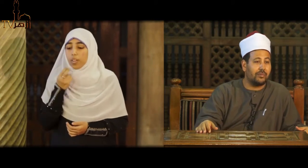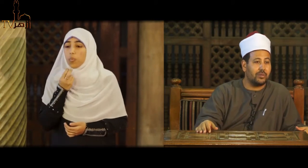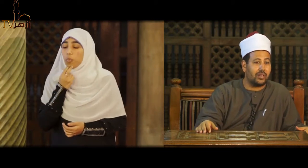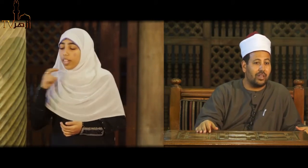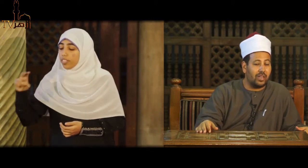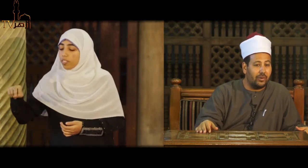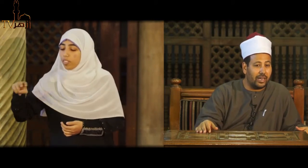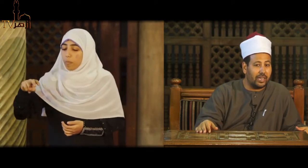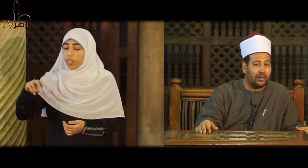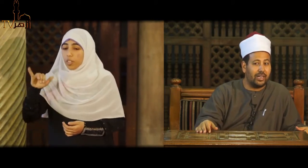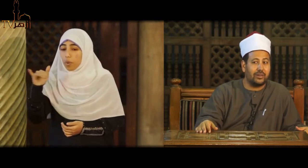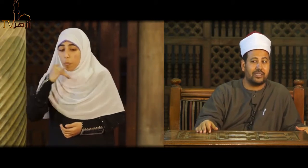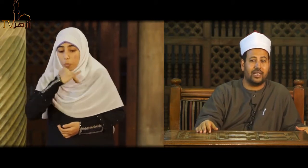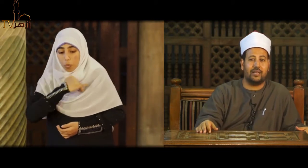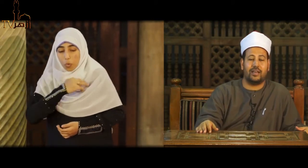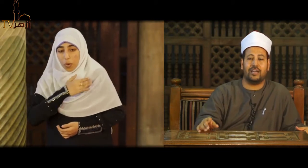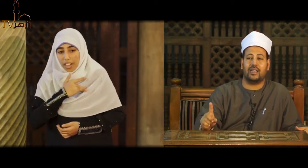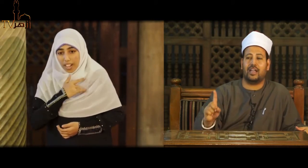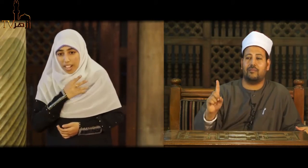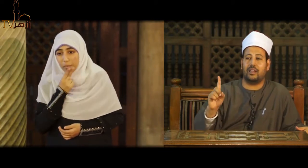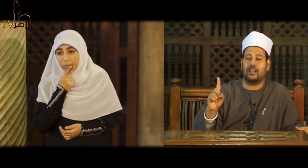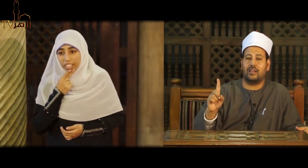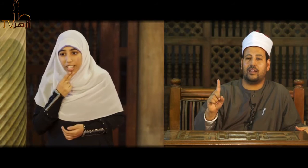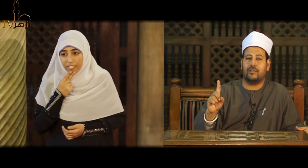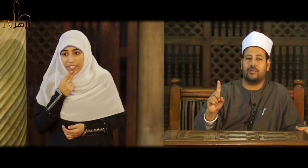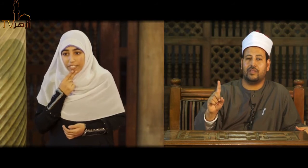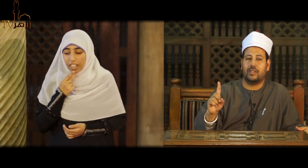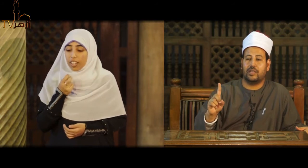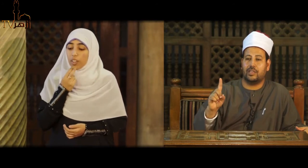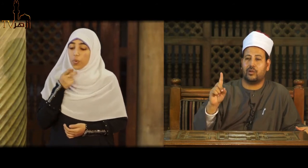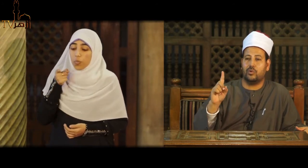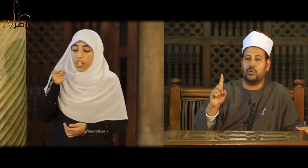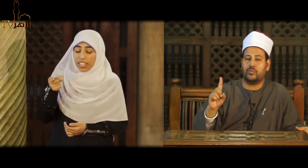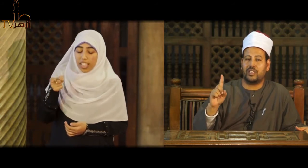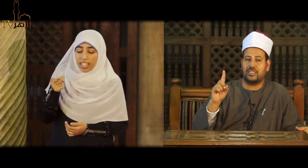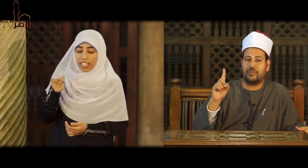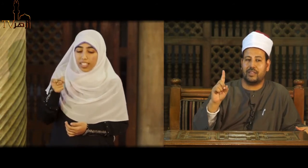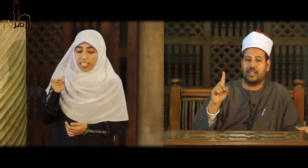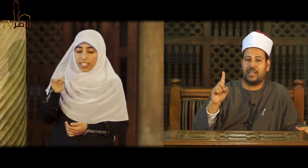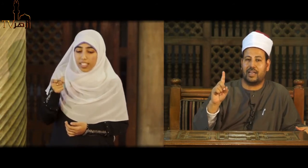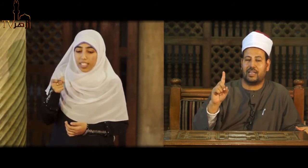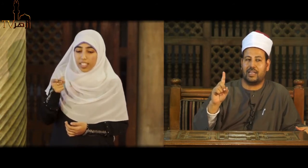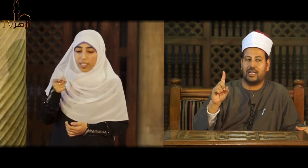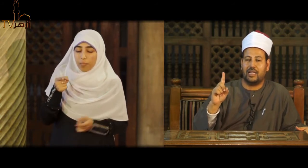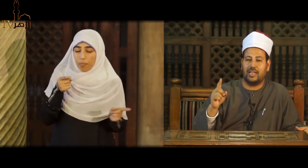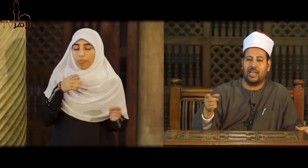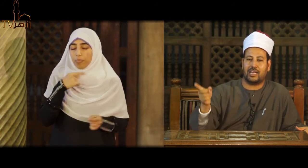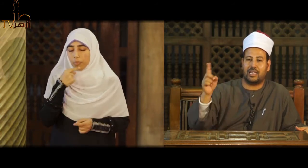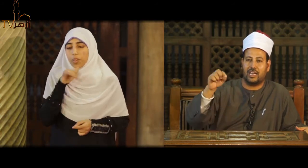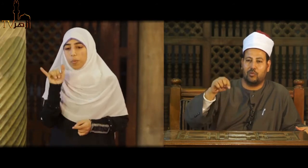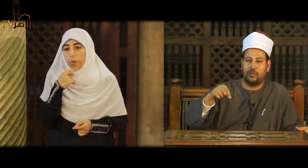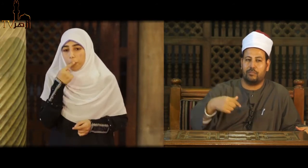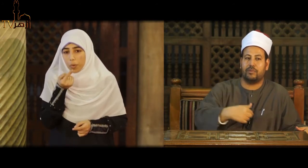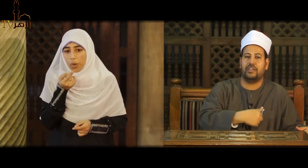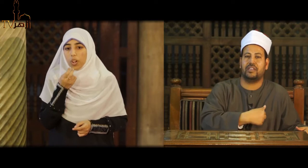فأراد النبي صلى الله عليه وآله وسلم أن العمل يكون في سبيل الله،